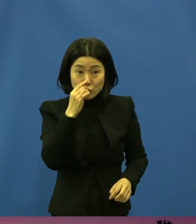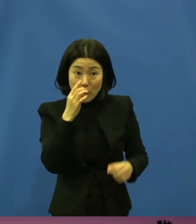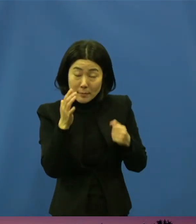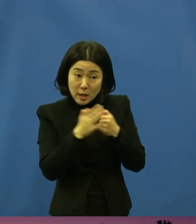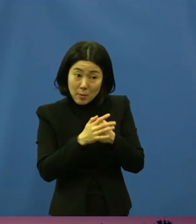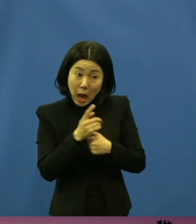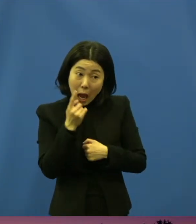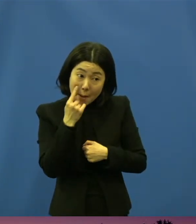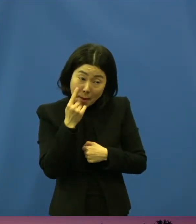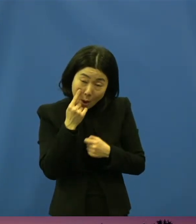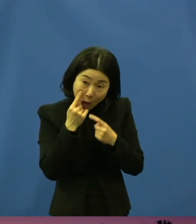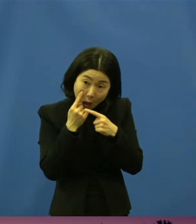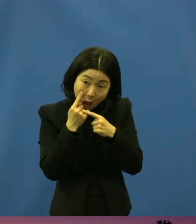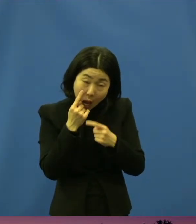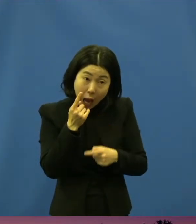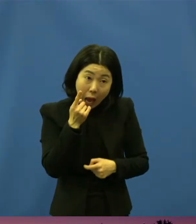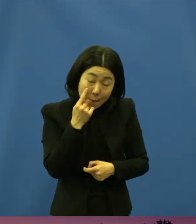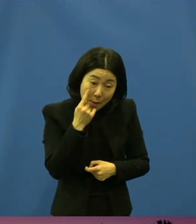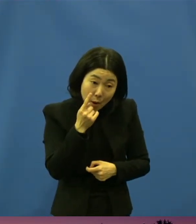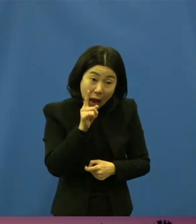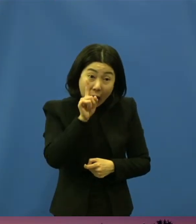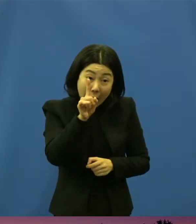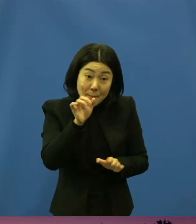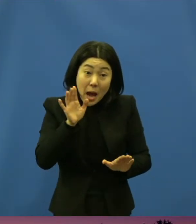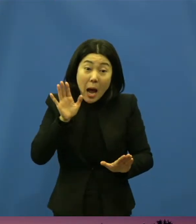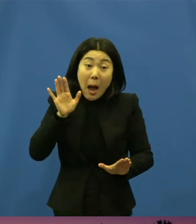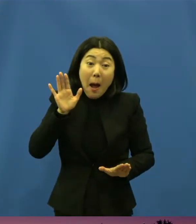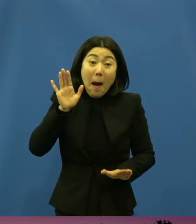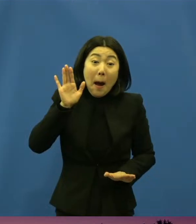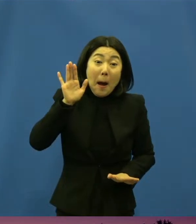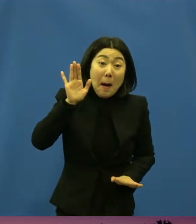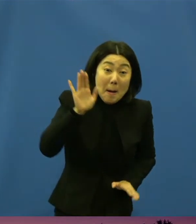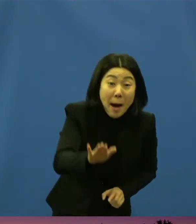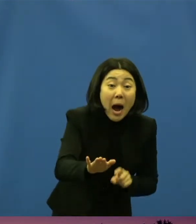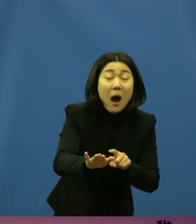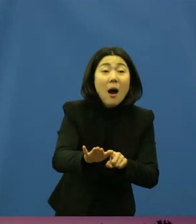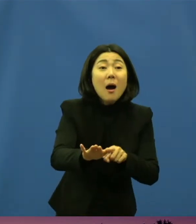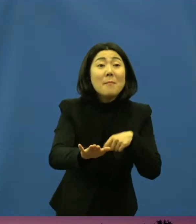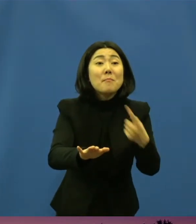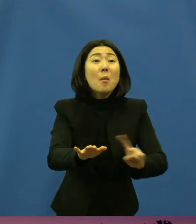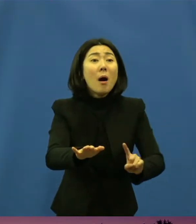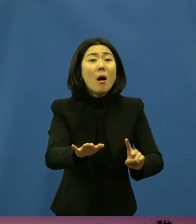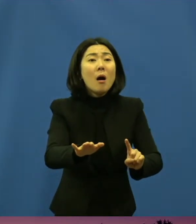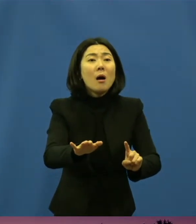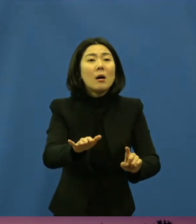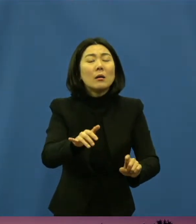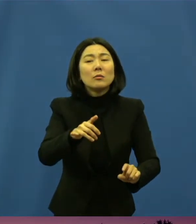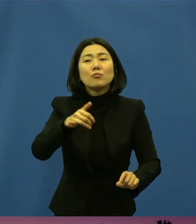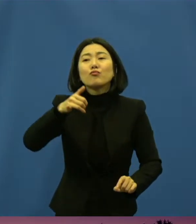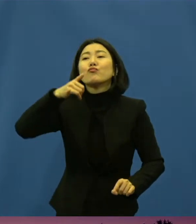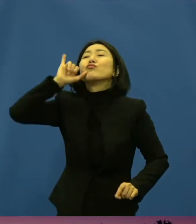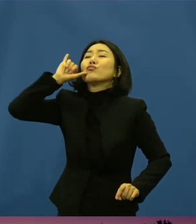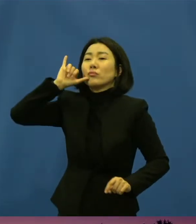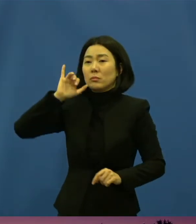누구나 중독자가 될 수 있어요. 오늘 지금 anybody, 누구든지 중독자가 될 수